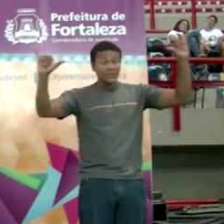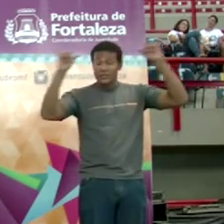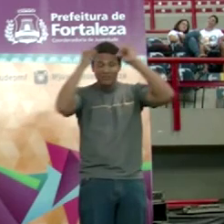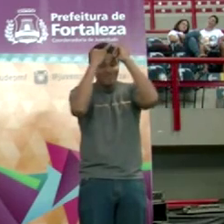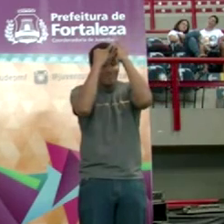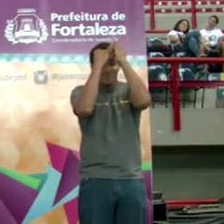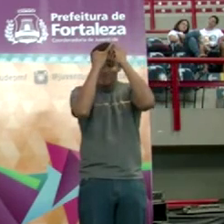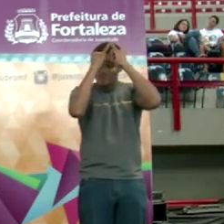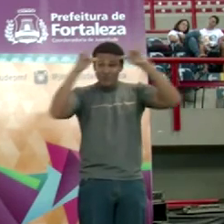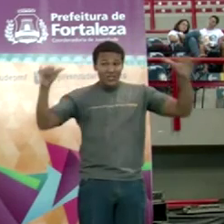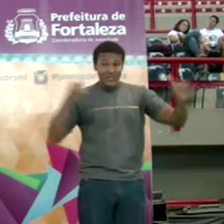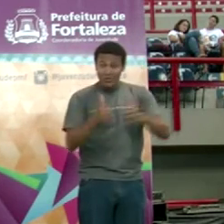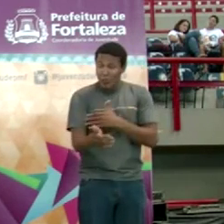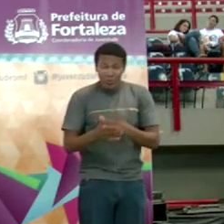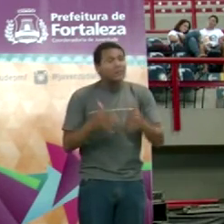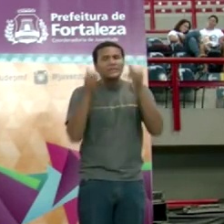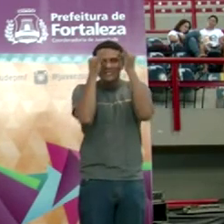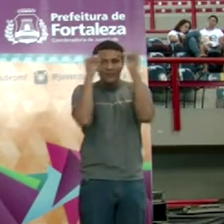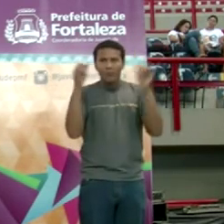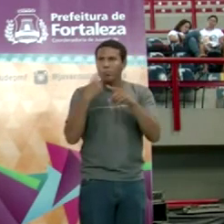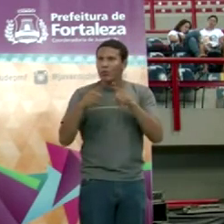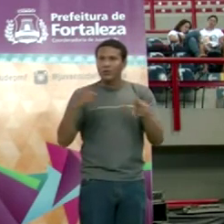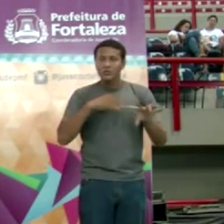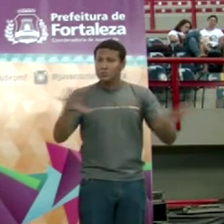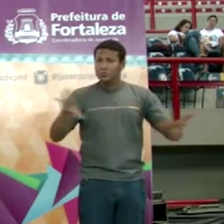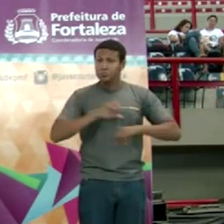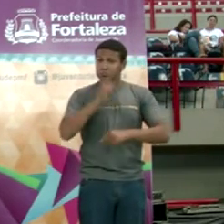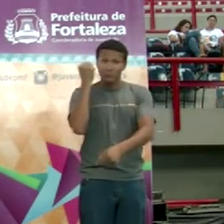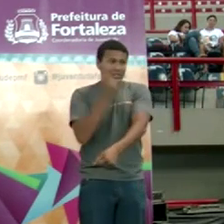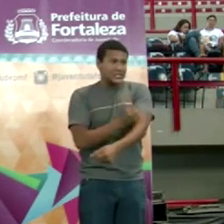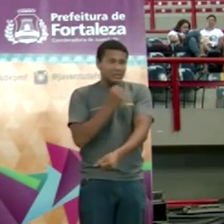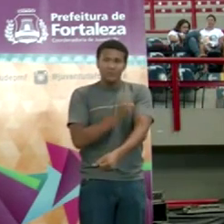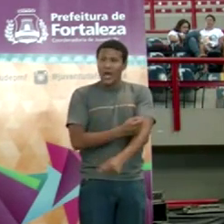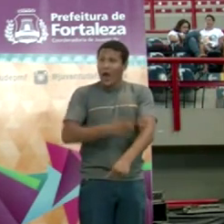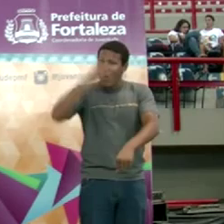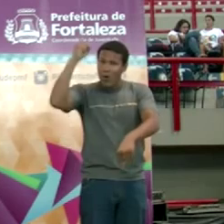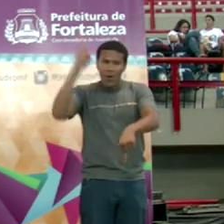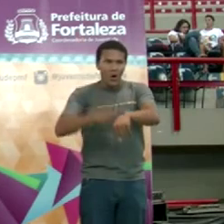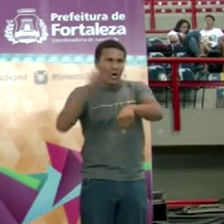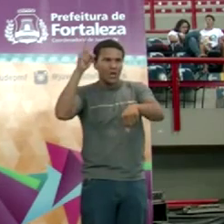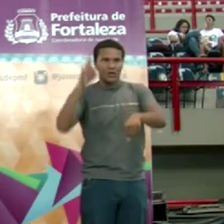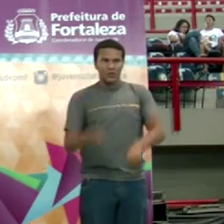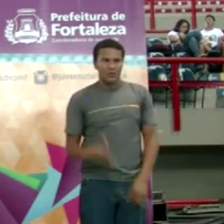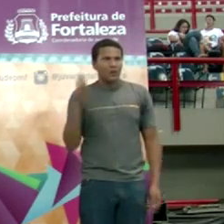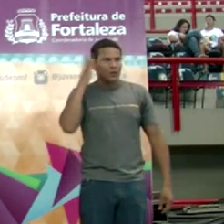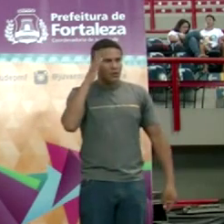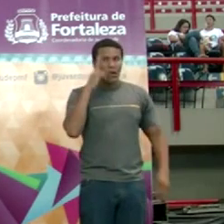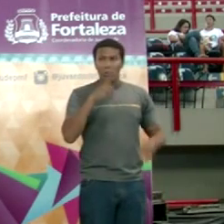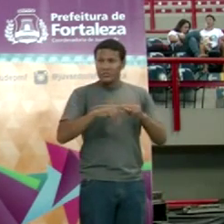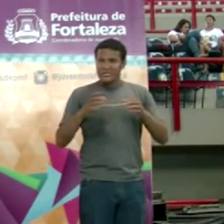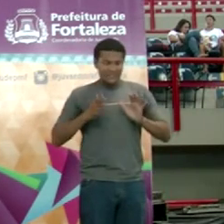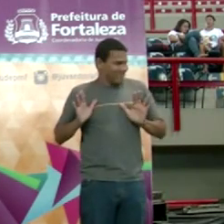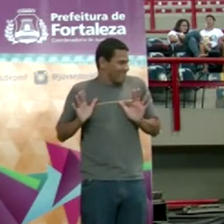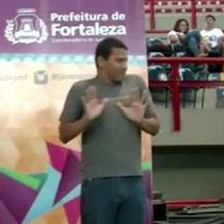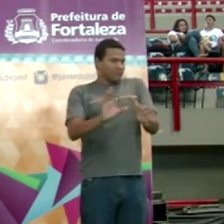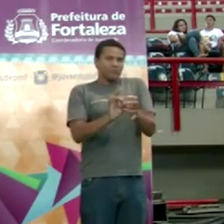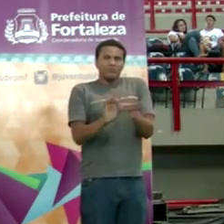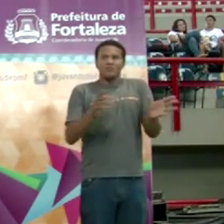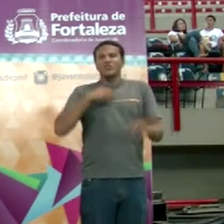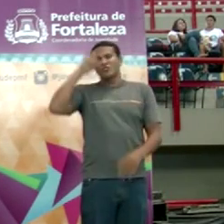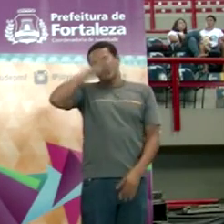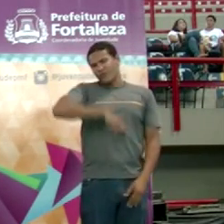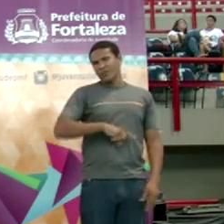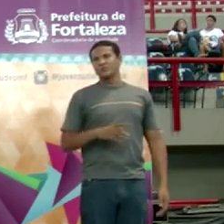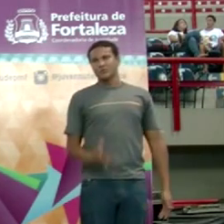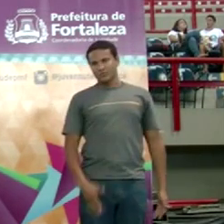custo, exatamente porque ele vicia muito rápido. E largar esse vício é complicado. O crack, gente, ele tem